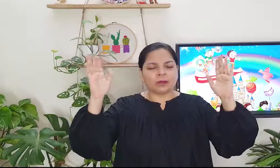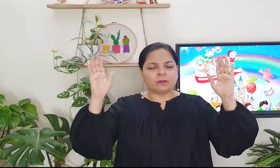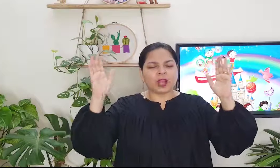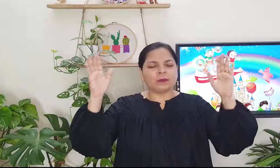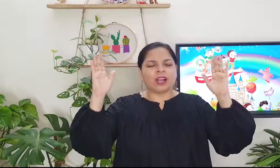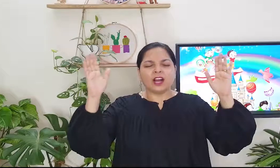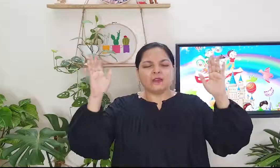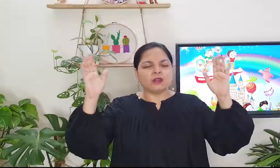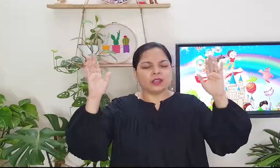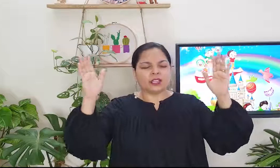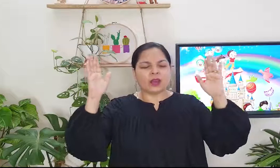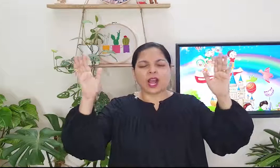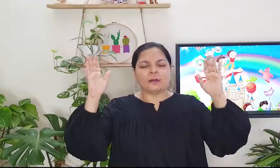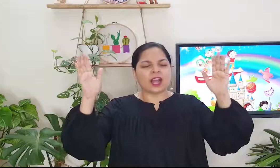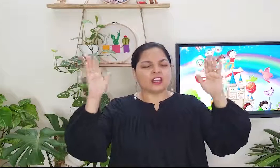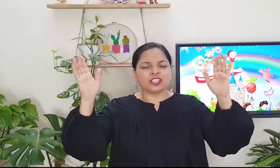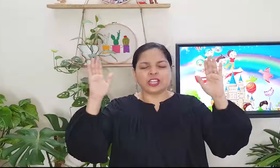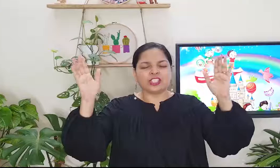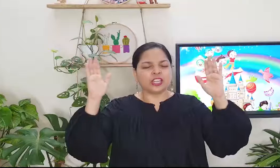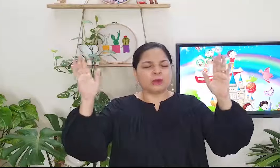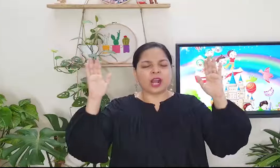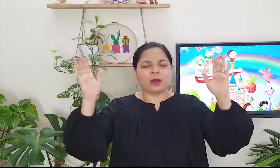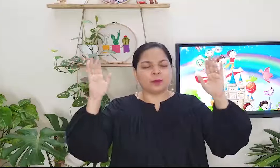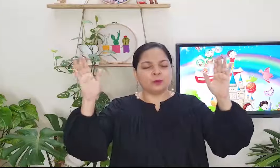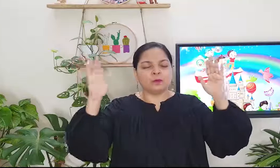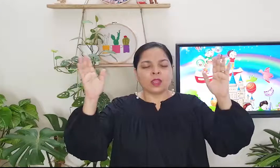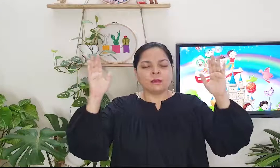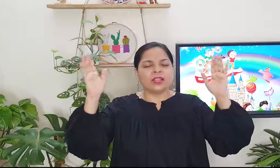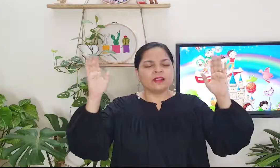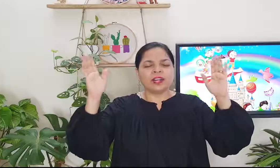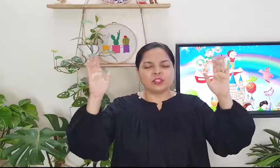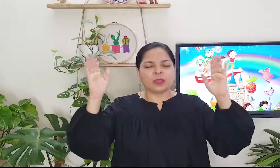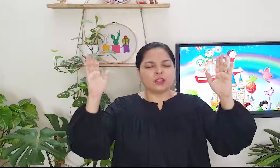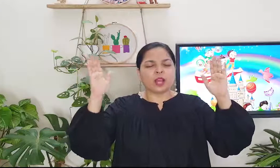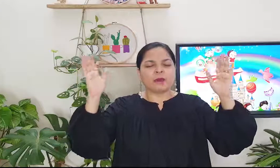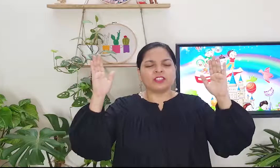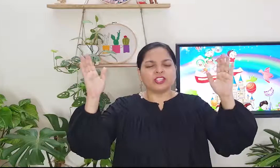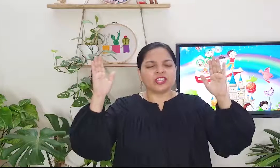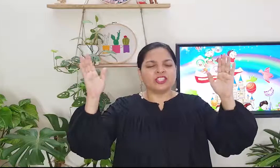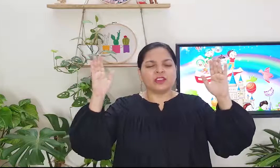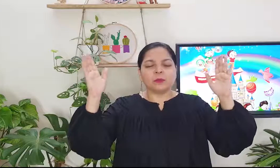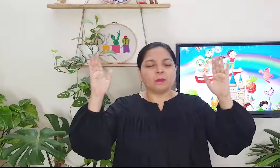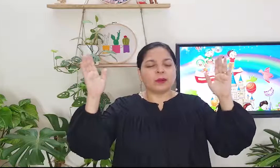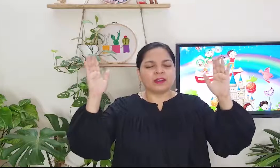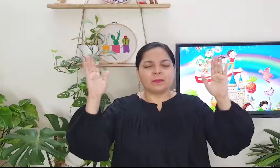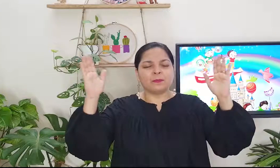দ্বারা, তোমার অনুগ্রহের দ্বারা, তোমার আশীষে দিচ্ছি প্রভু। হ্যাঁ প্রভু, আমি বলছি প্রভু এদের জীবনে আপনার তোমার